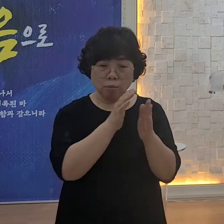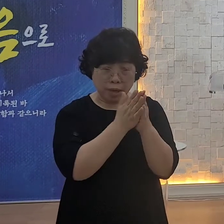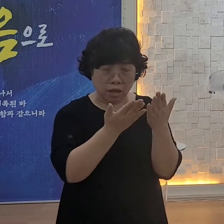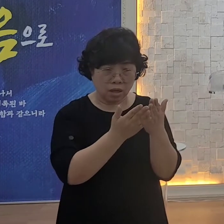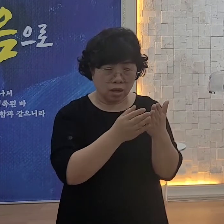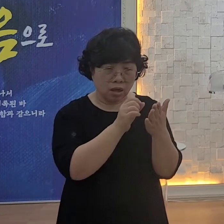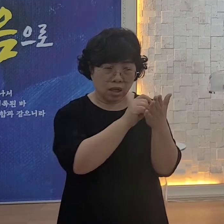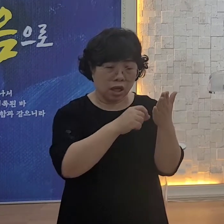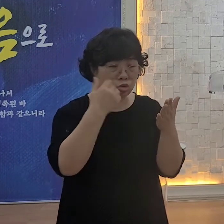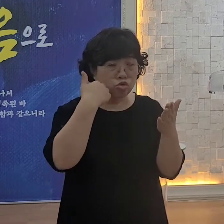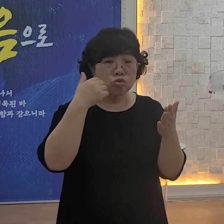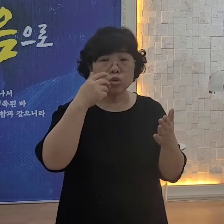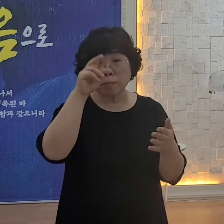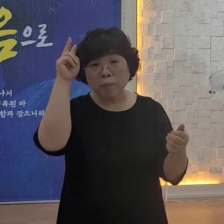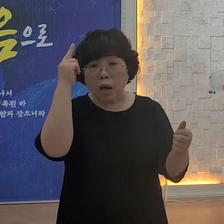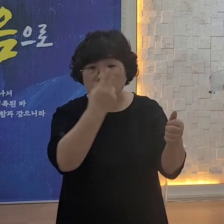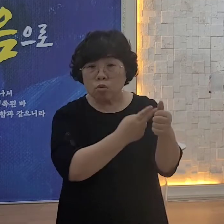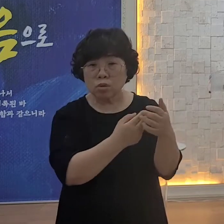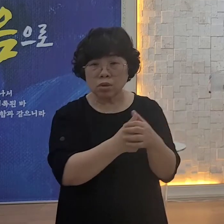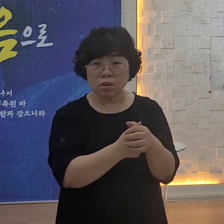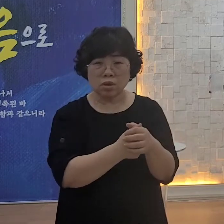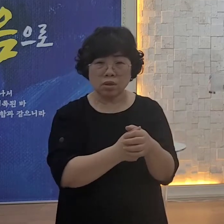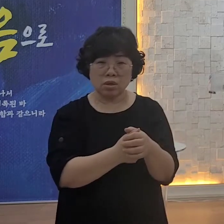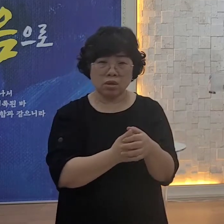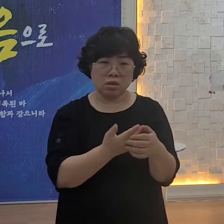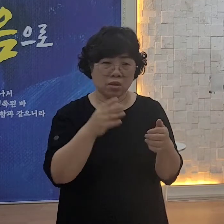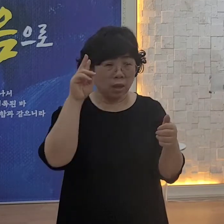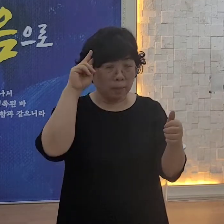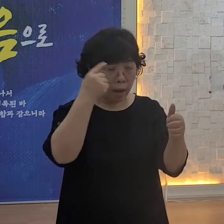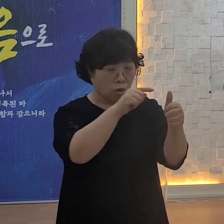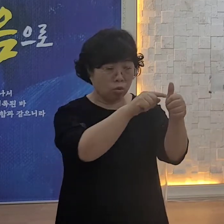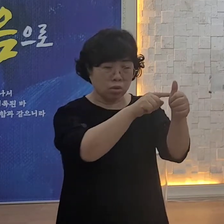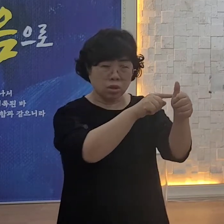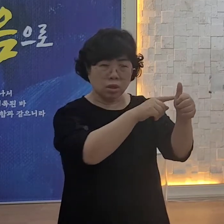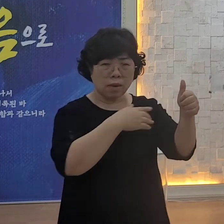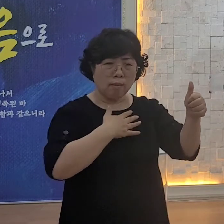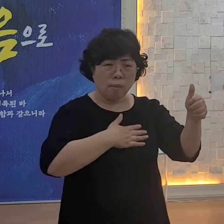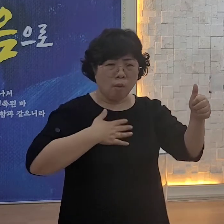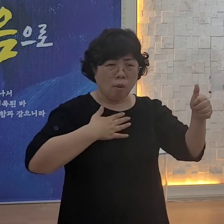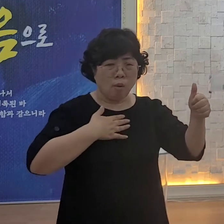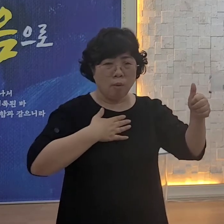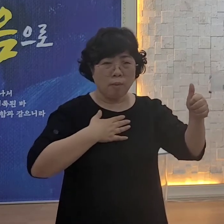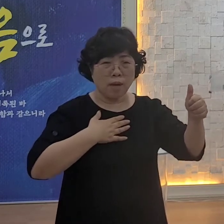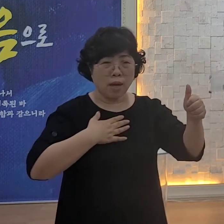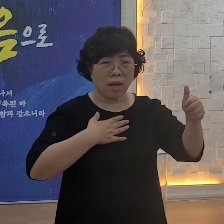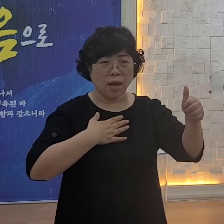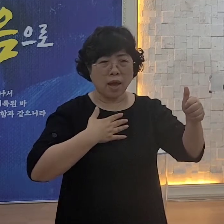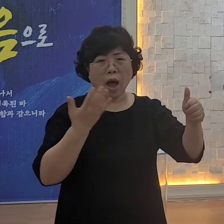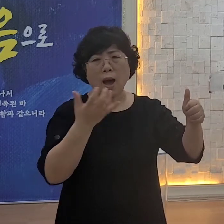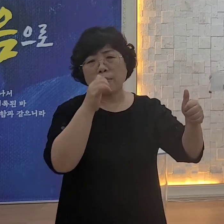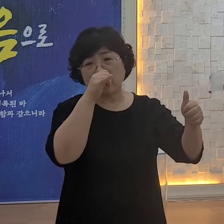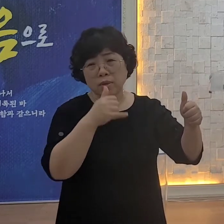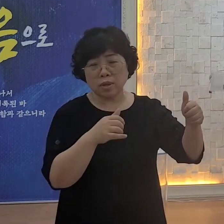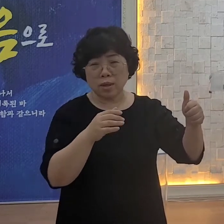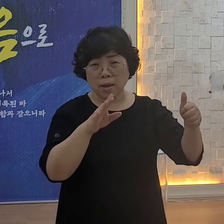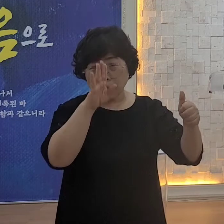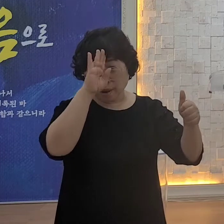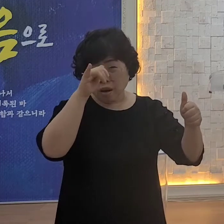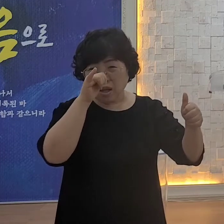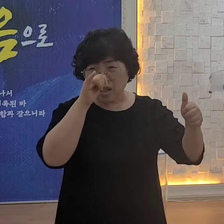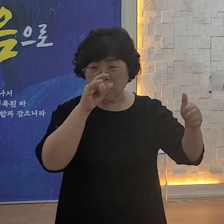하면 질병이 있었다 이 말이에요. 그러니까 육체에 가시, 그러니까 이게 또 그죠? 성경에 이런 표현이 너무 많아요. 그러니까 질병이 있었단